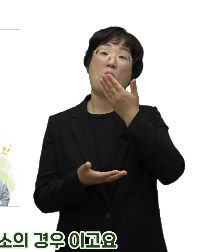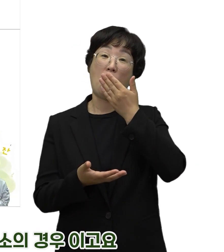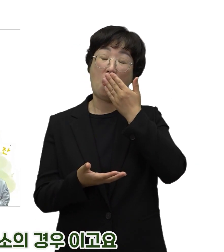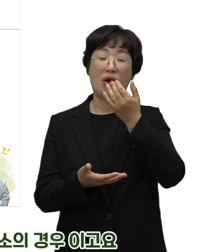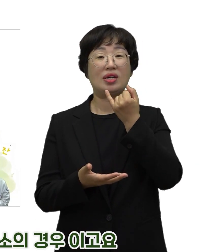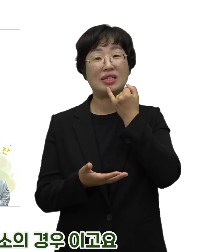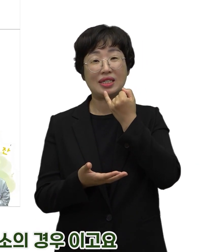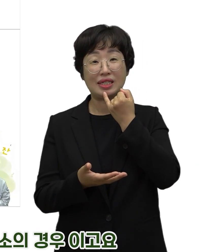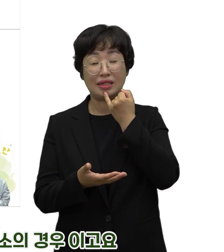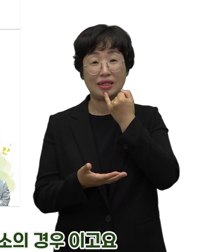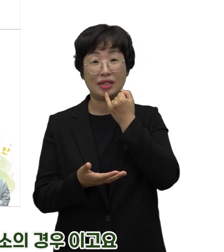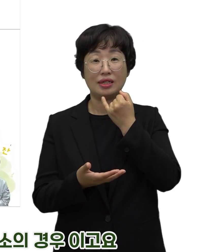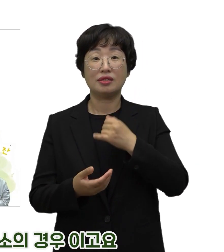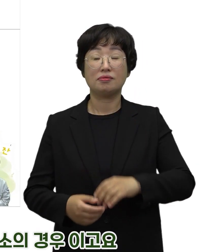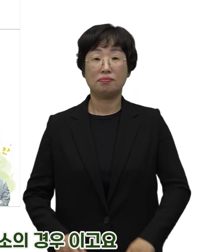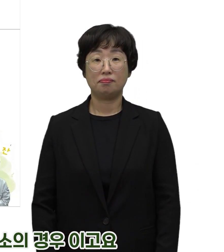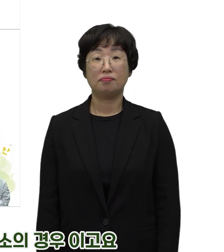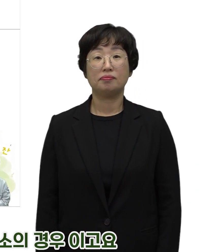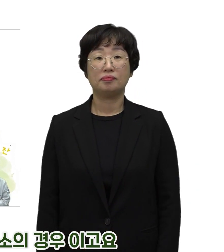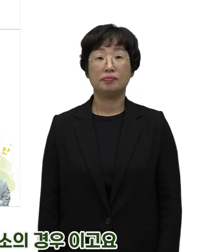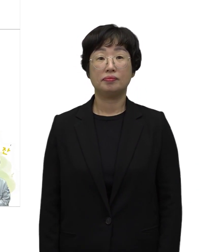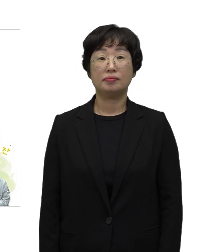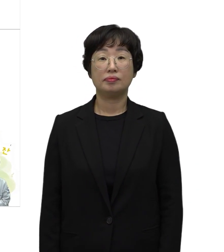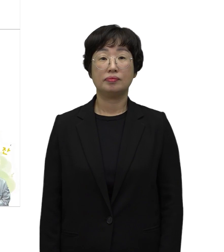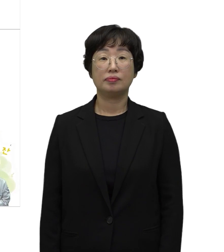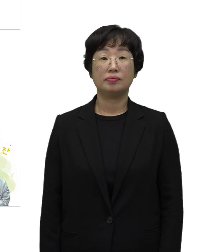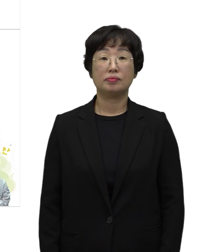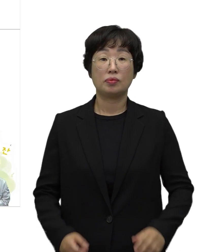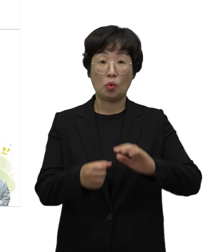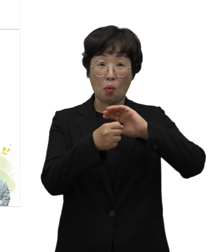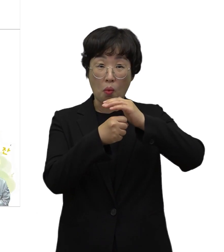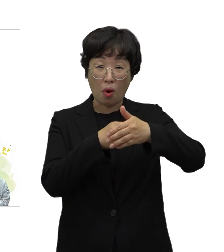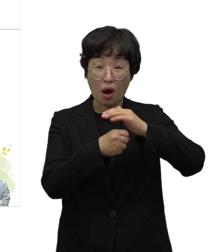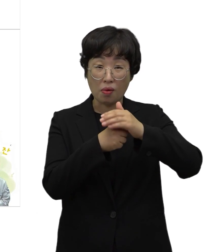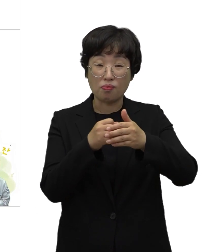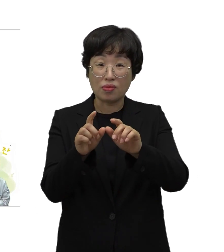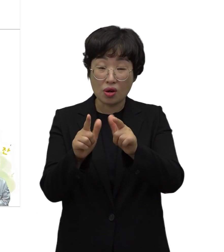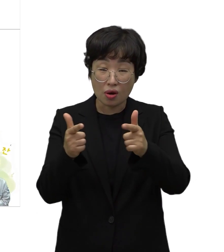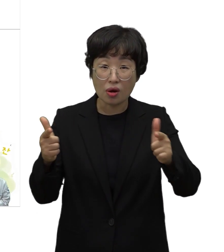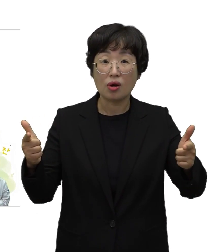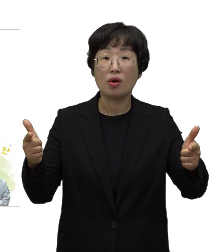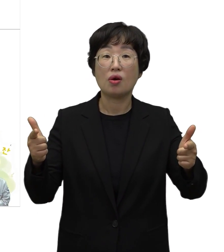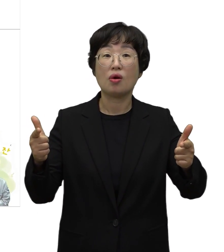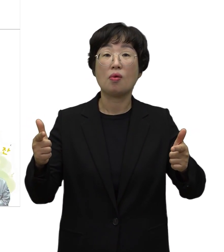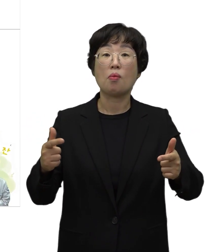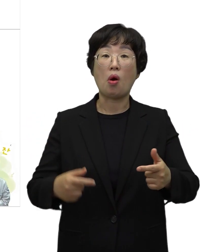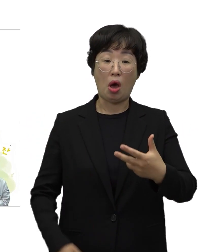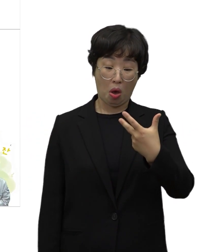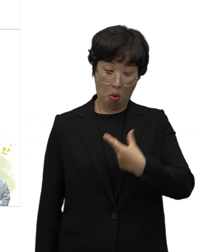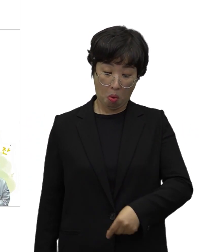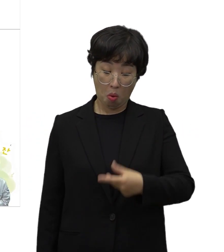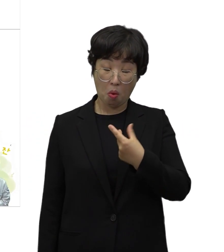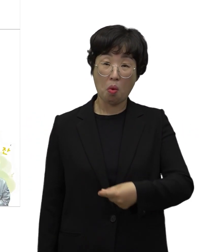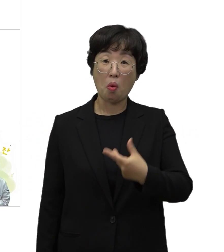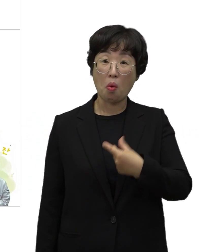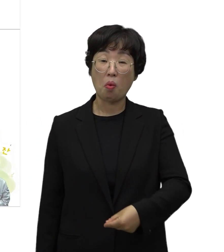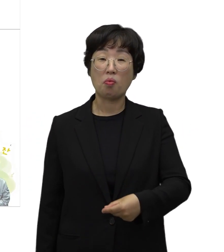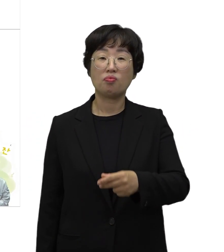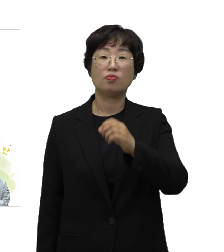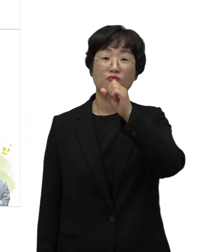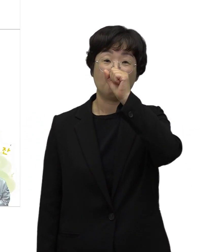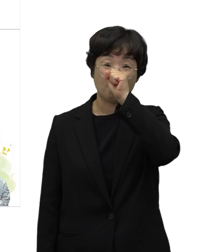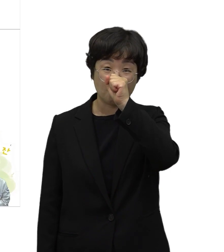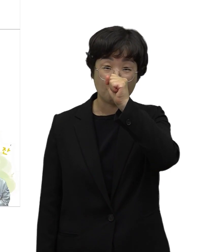가미되지 않은 채소의 경우이고요. 과일의 경우는 그 변비를 예방해주고